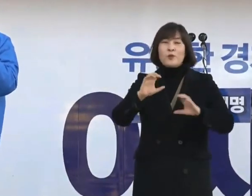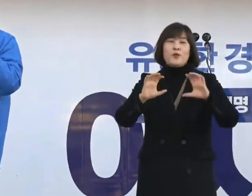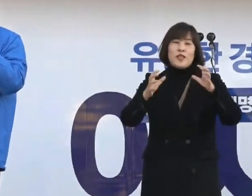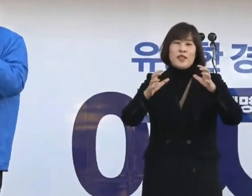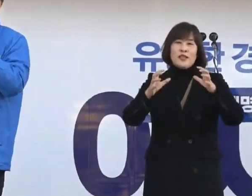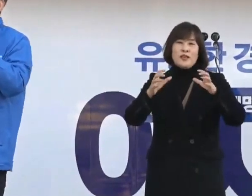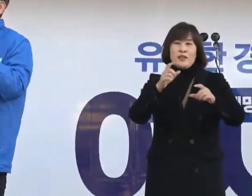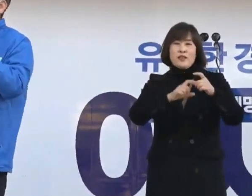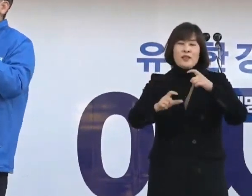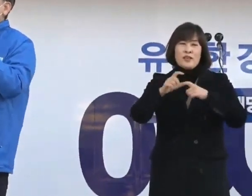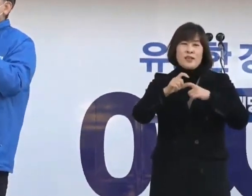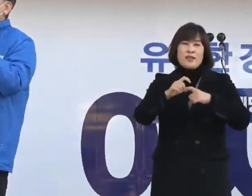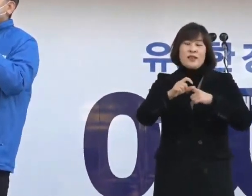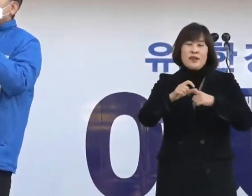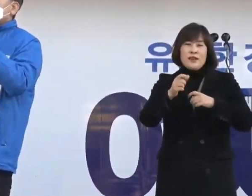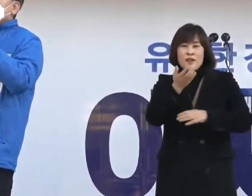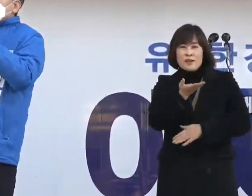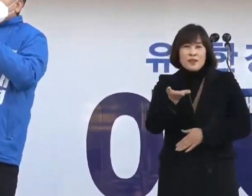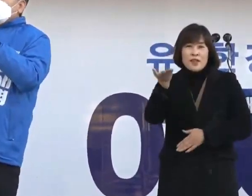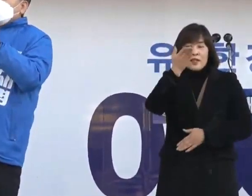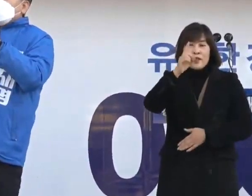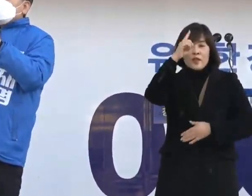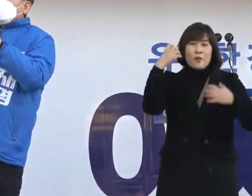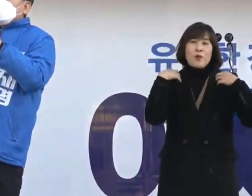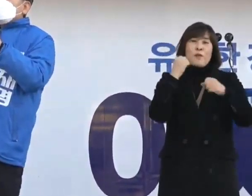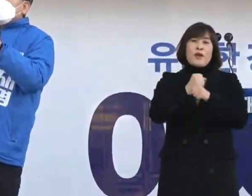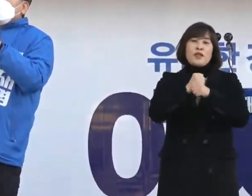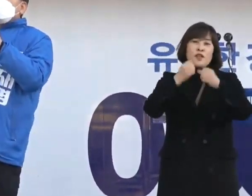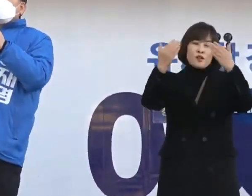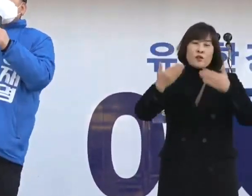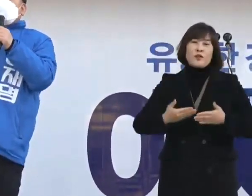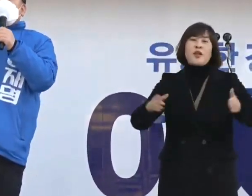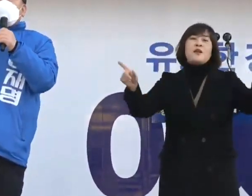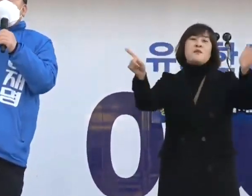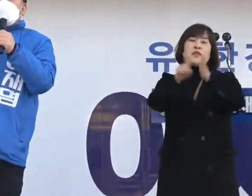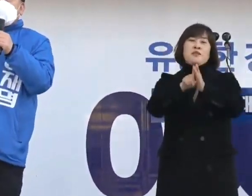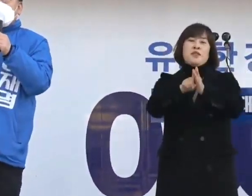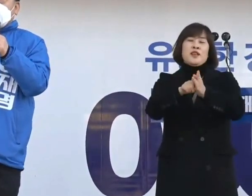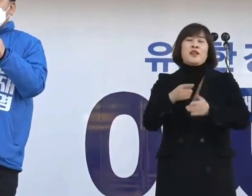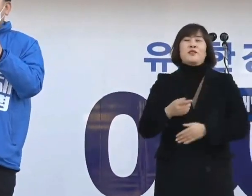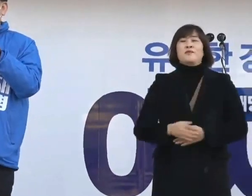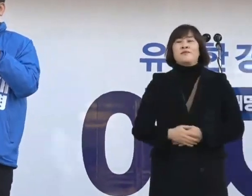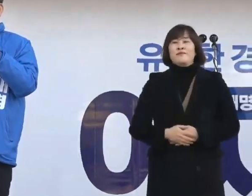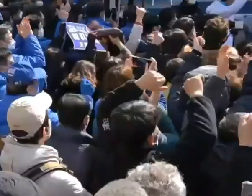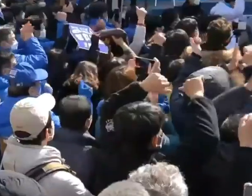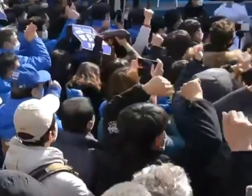나라 더 진화된 정부를 만들어 줄 것이다 믿습니다, 여러분.